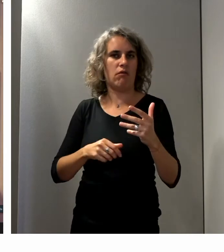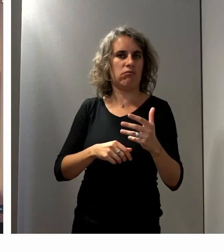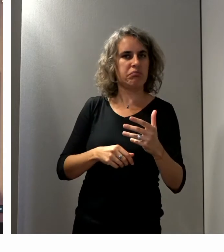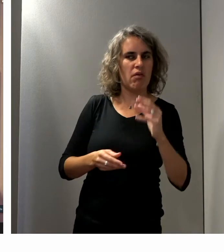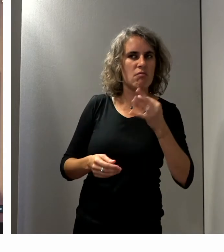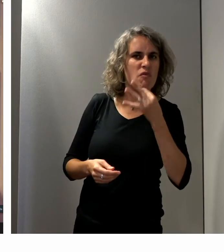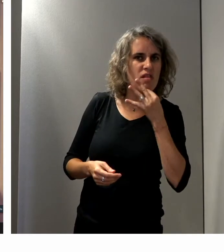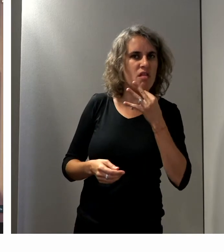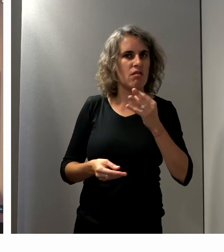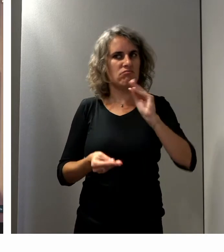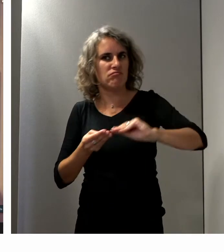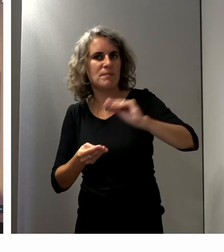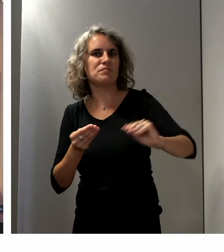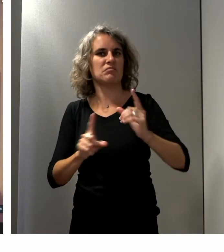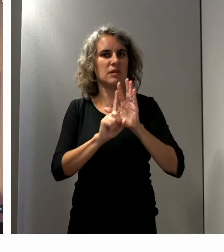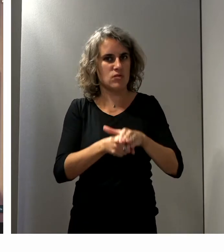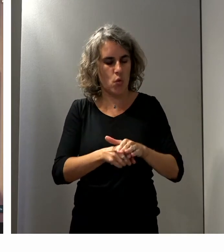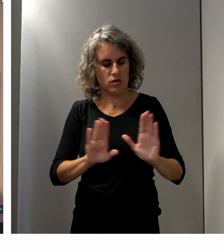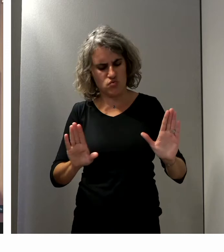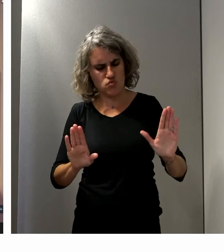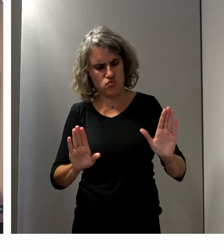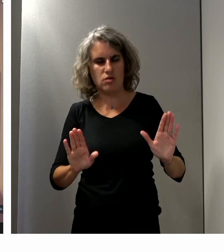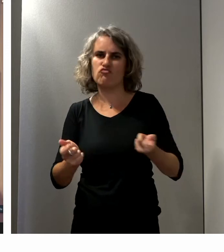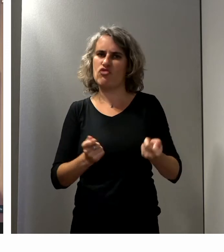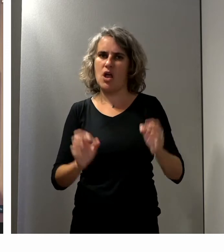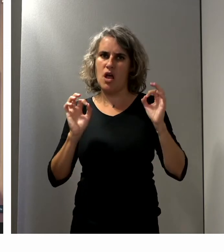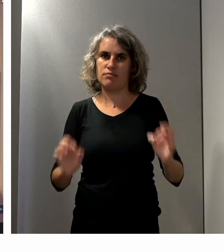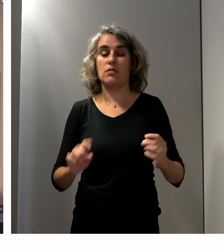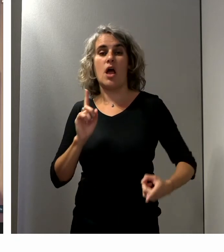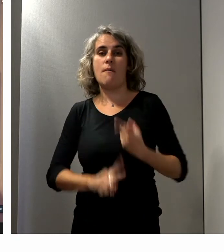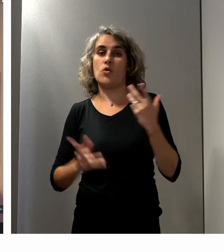Et nous pensons qu'il serait intéressant que le comité, en tout cas, se prononce sur les